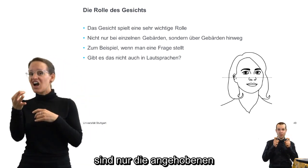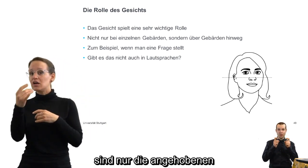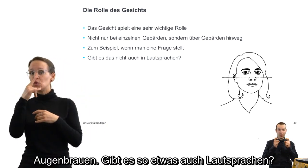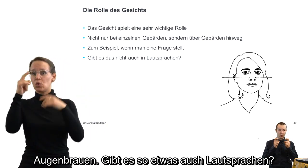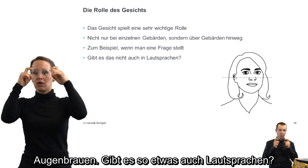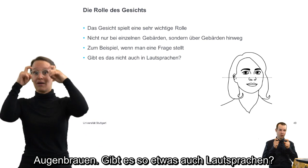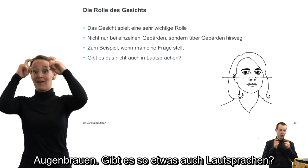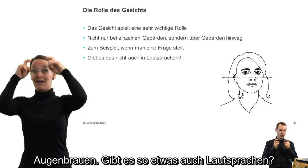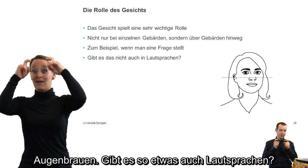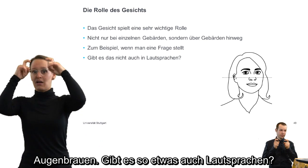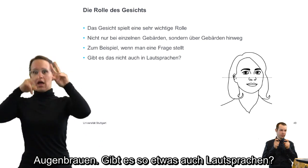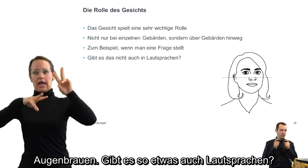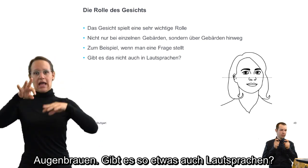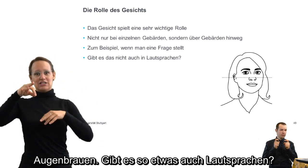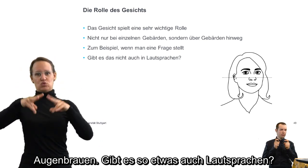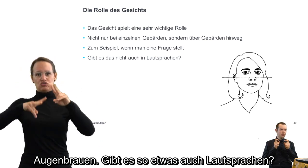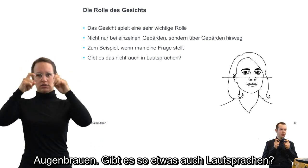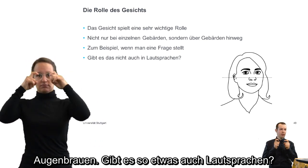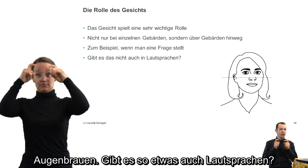angehobenen Augenbrauen.